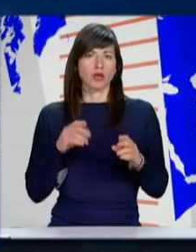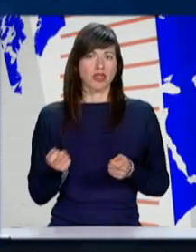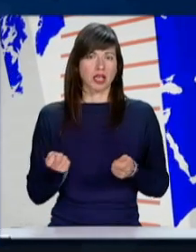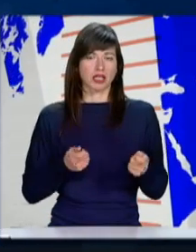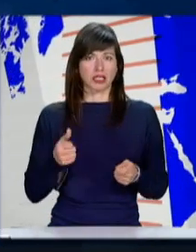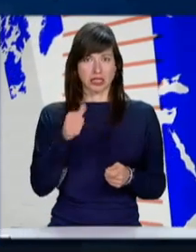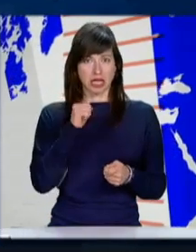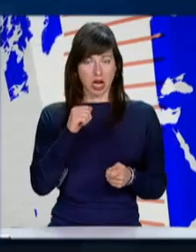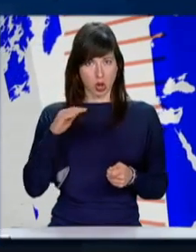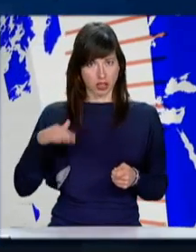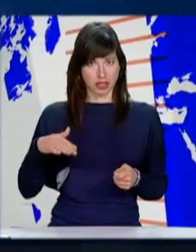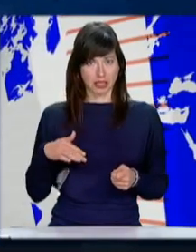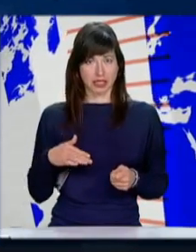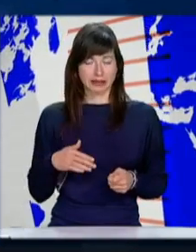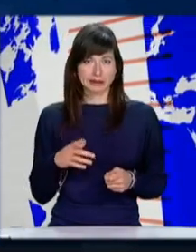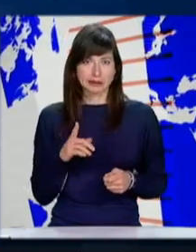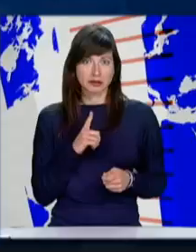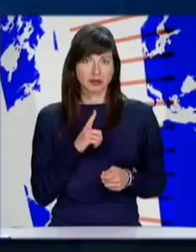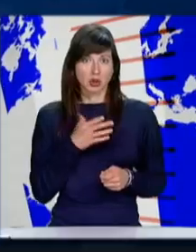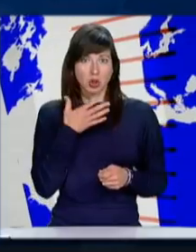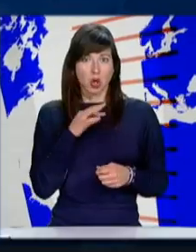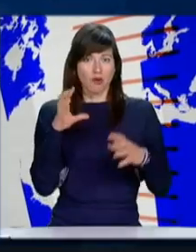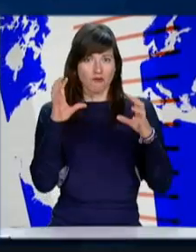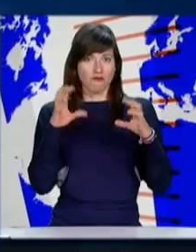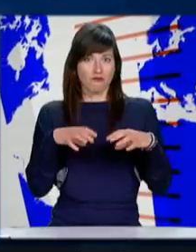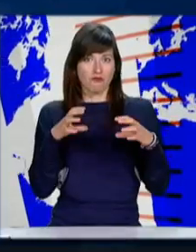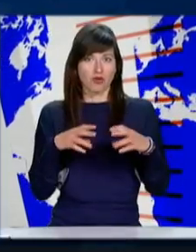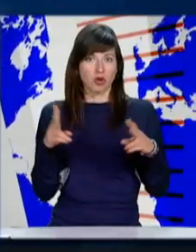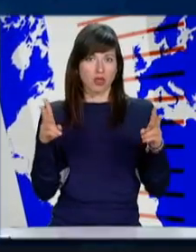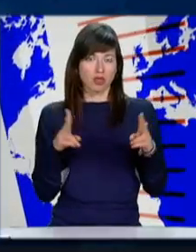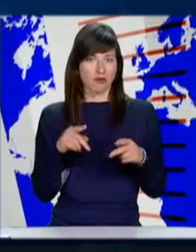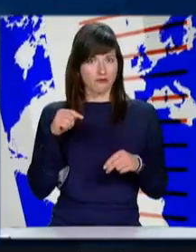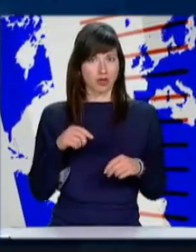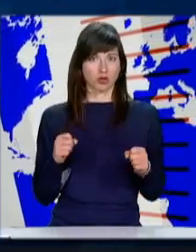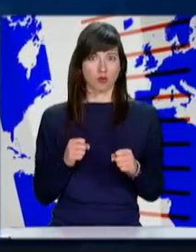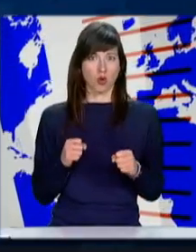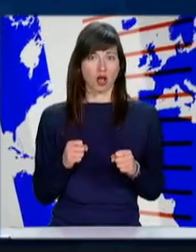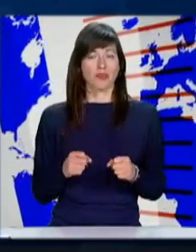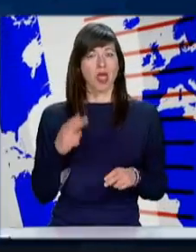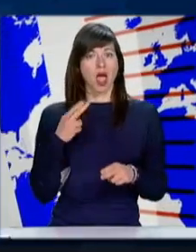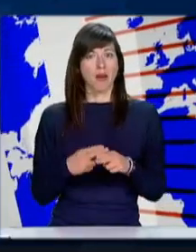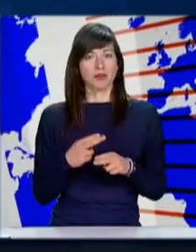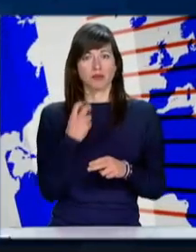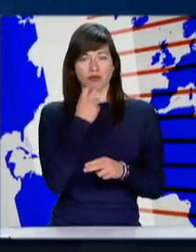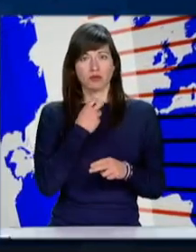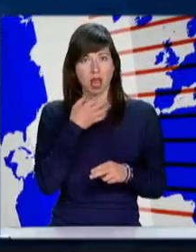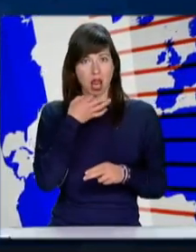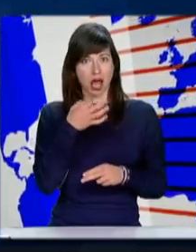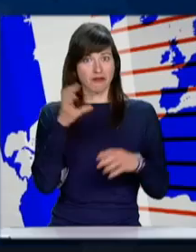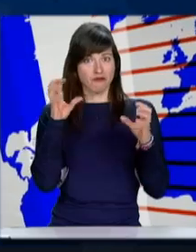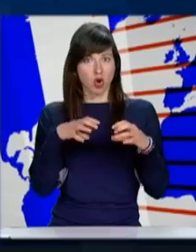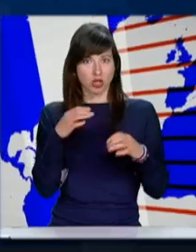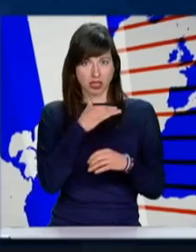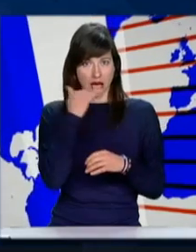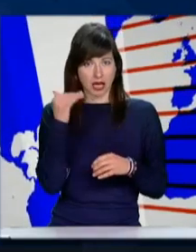κρήτη λόγω των σημαντικά μειωμένων βροχοπτώσεων που καταγράφηκαν το φετινό χειμώνα στο νησί σύμφωνα με τα επίσημα στοιχεία ο βροχοπτώσεις στα